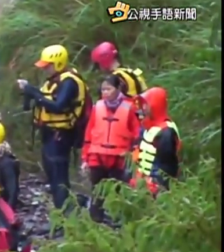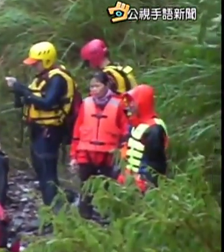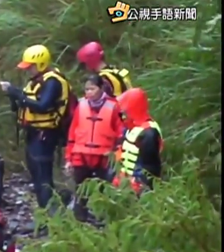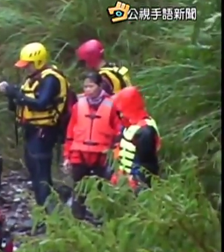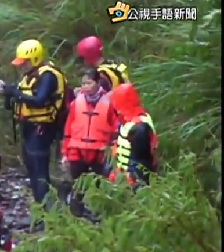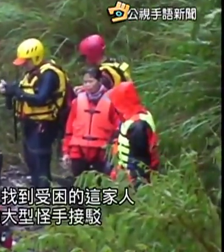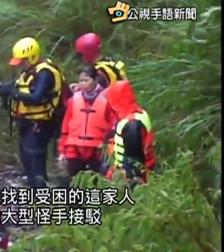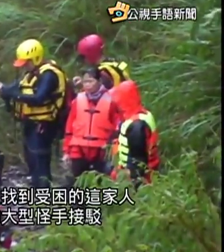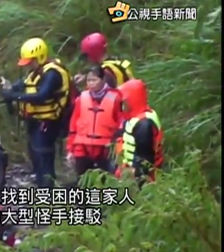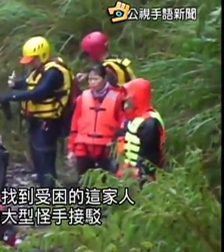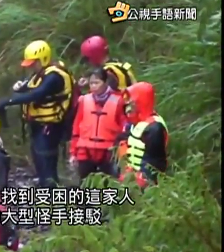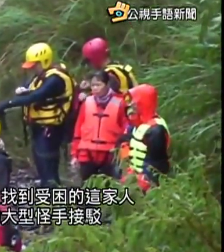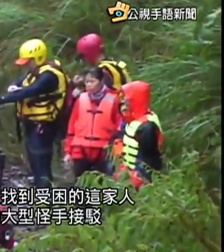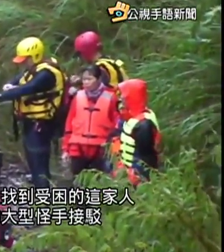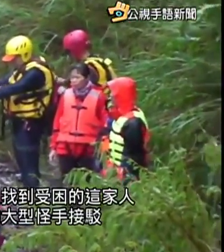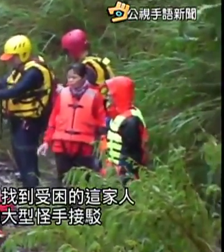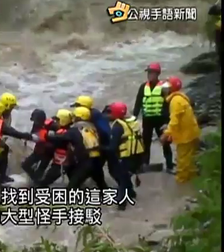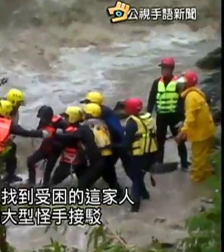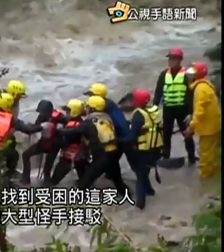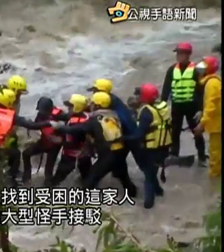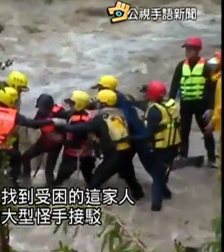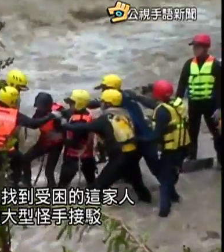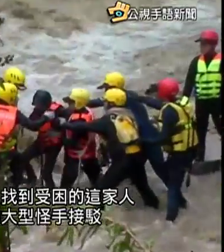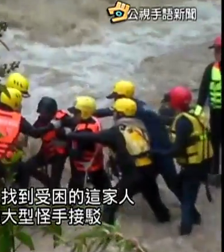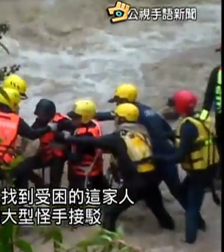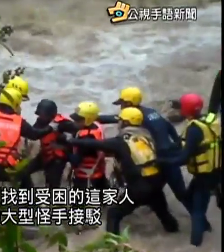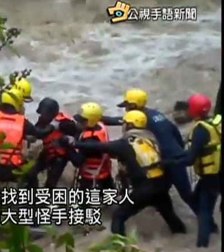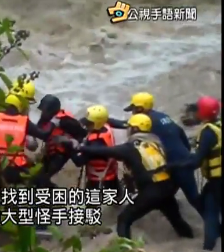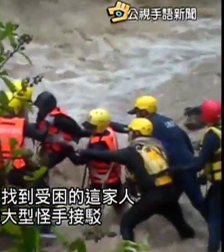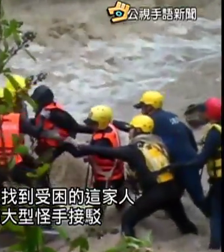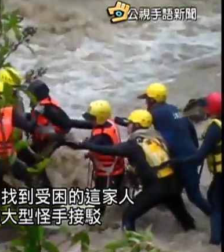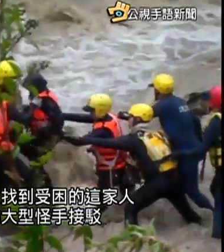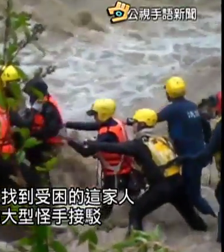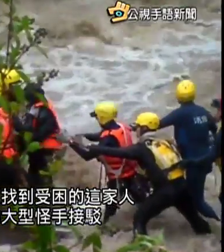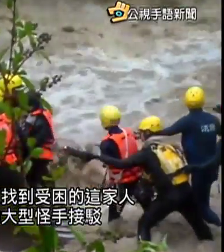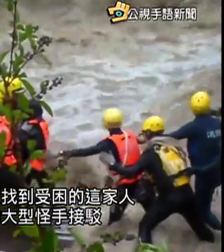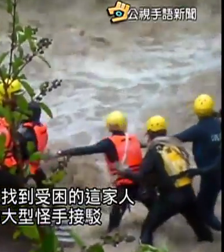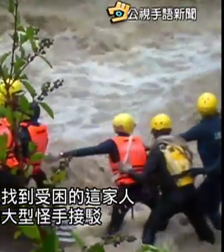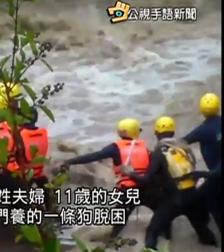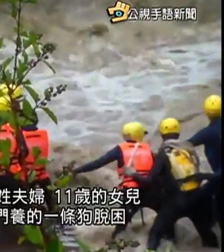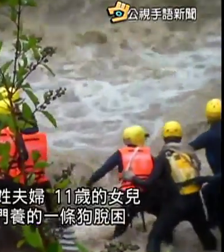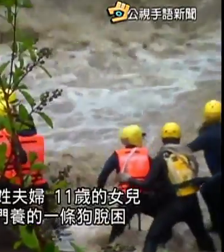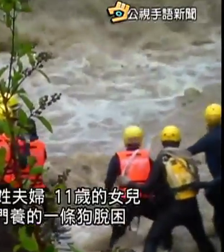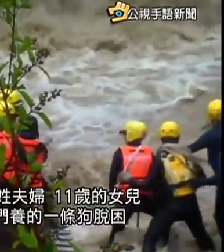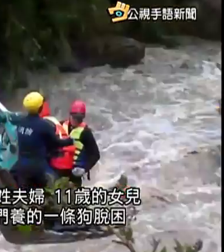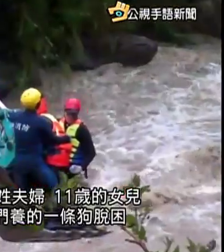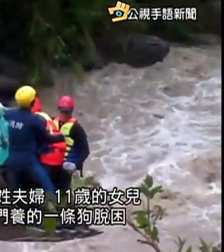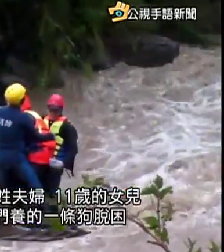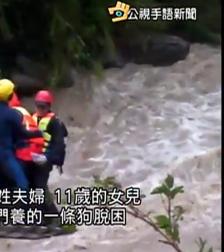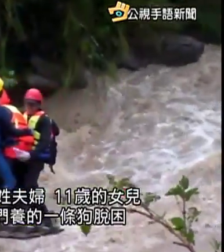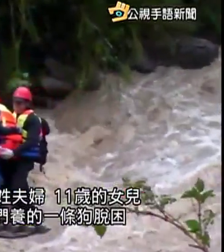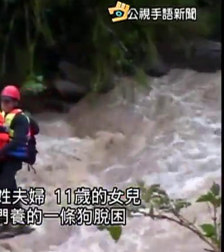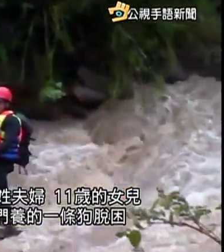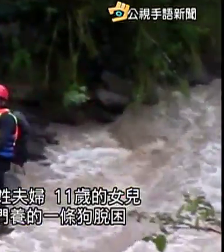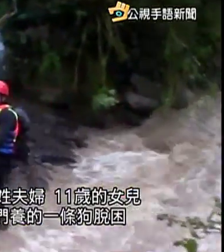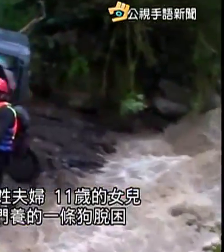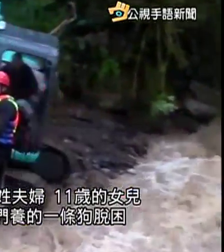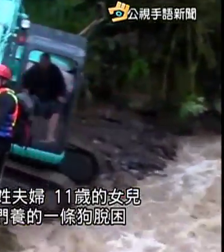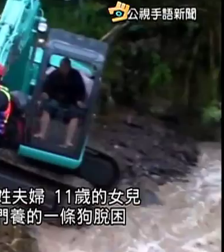救援人员找到受困的这一家人，出动大型怪手接驳，终于让夏姓夫妇、11岁的女儿，还有他